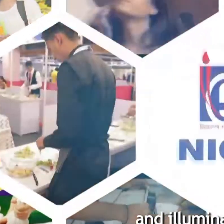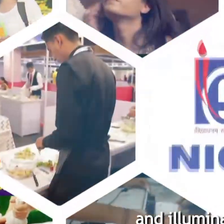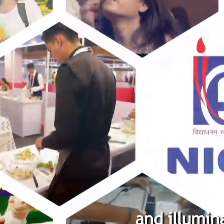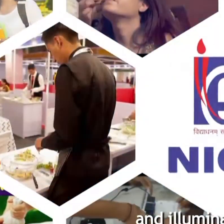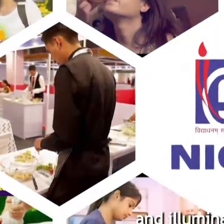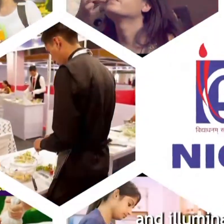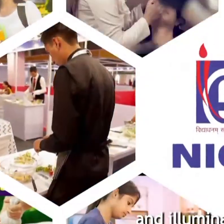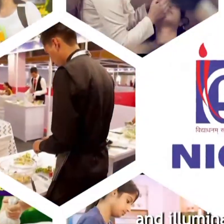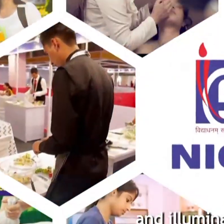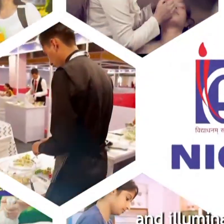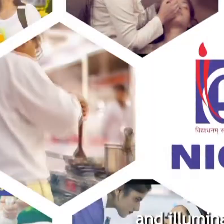करने।